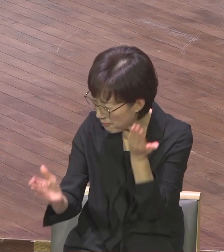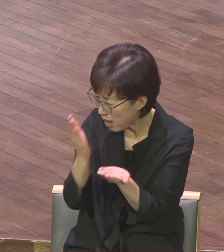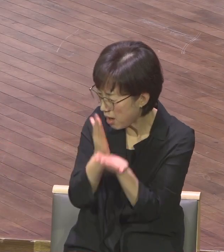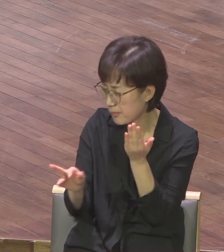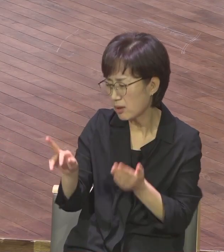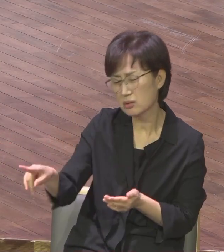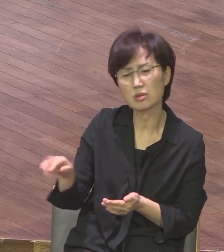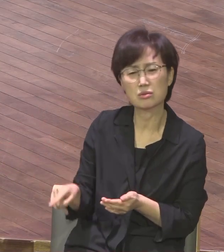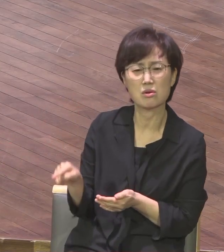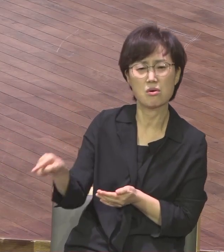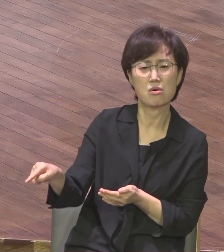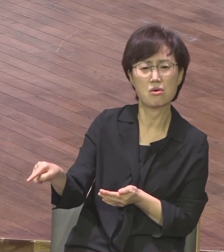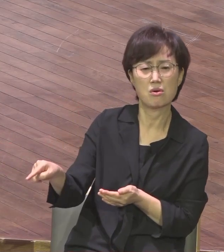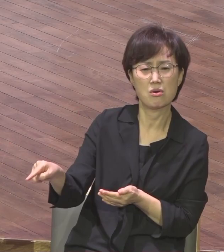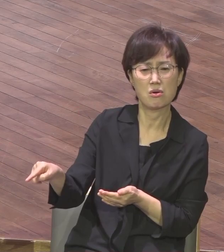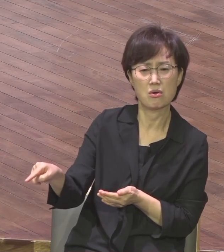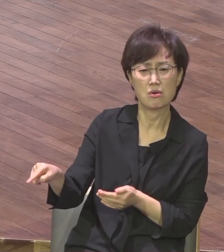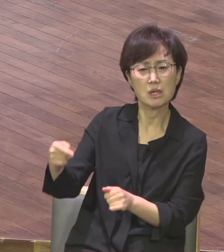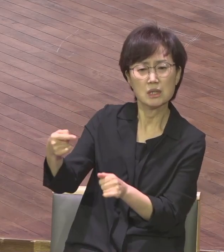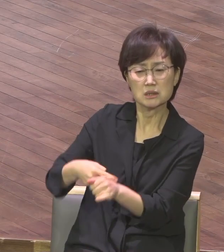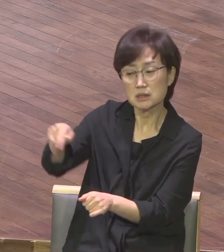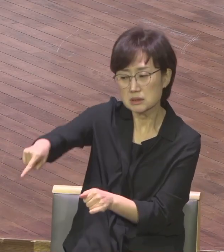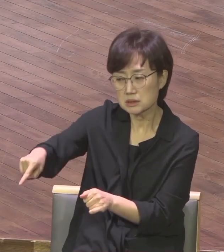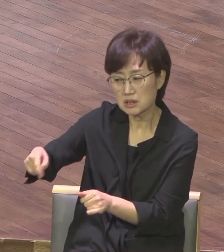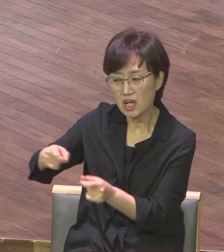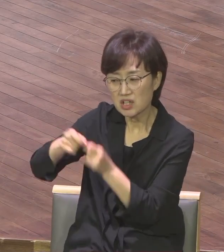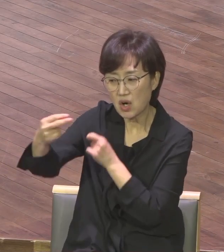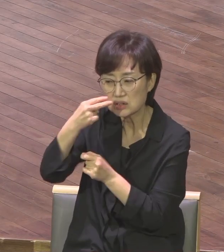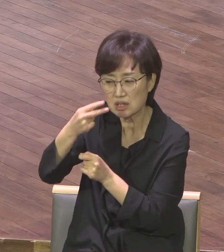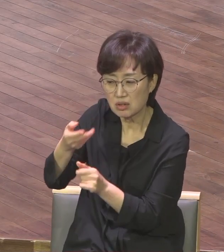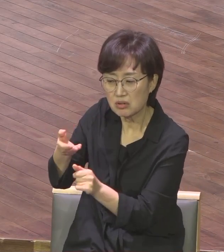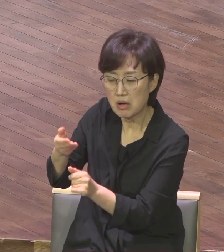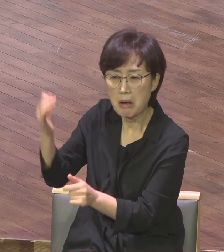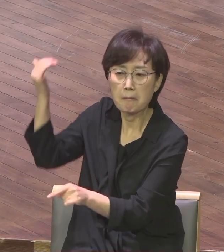영생의 자리를 나가지 못하게 만들고 있기 때문에